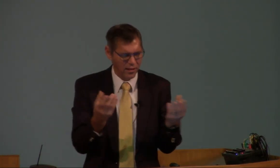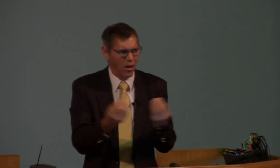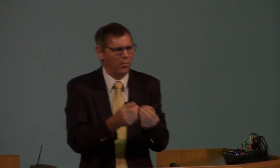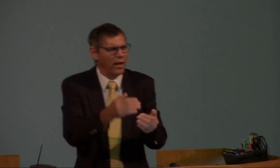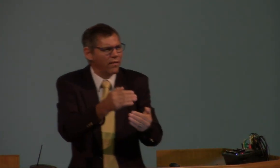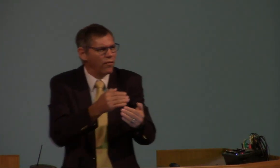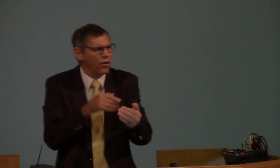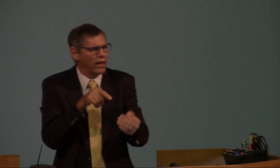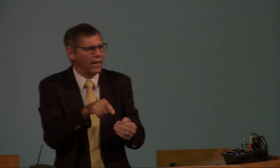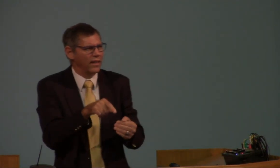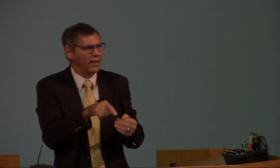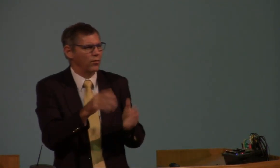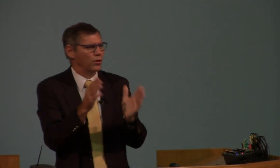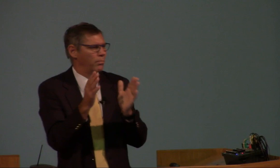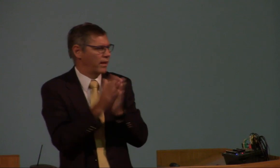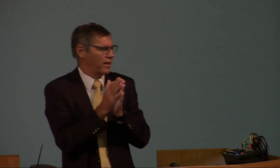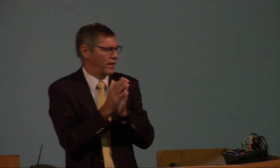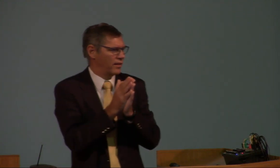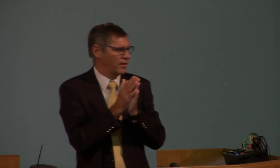Net voor dit ons bid.